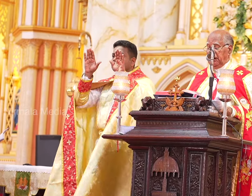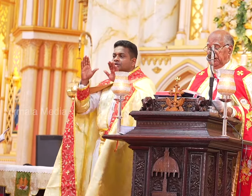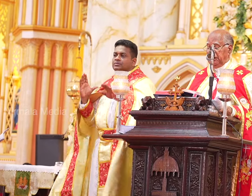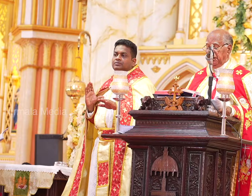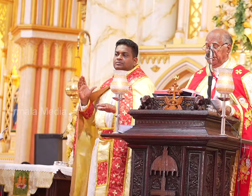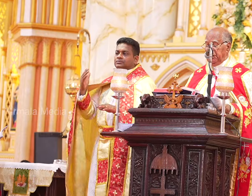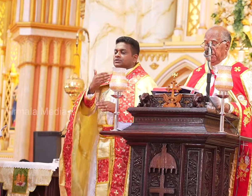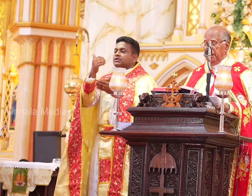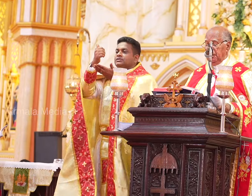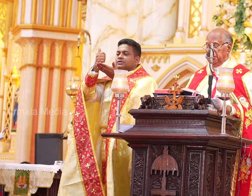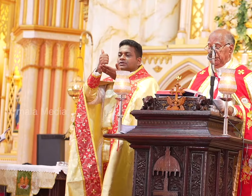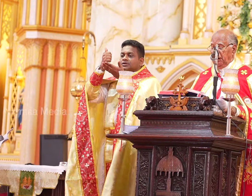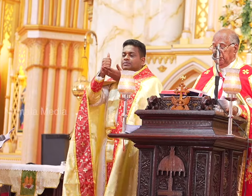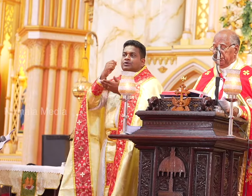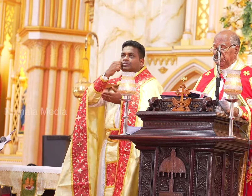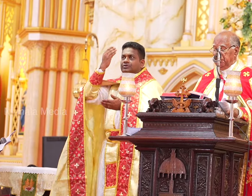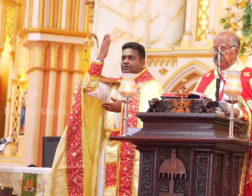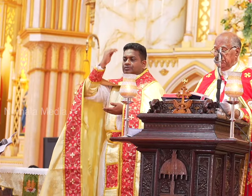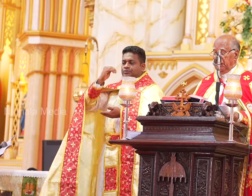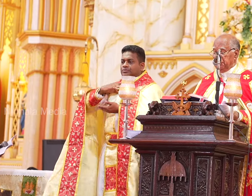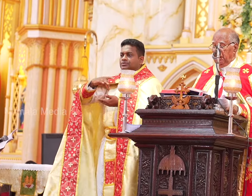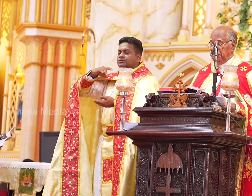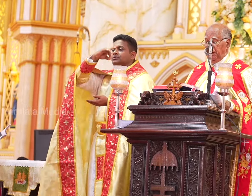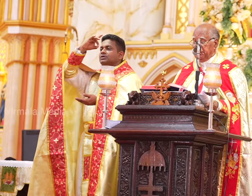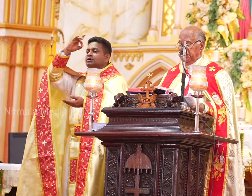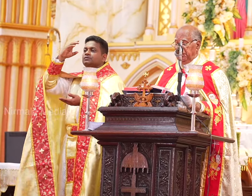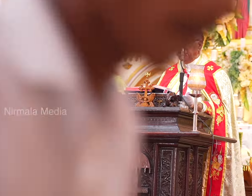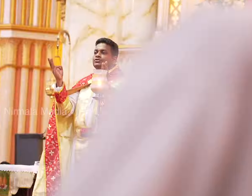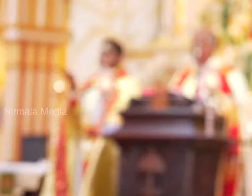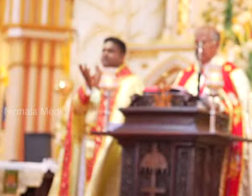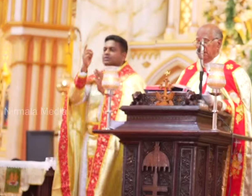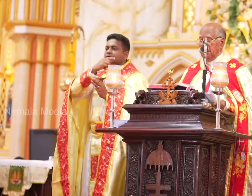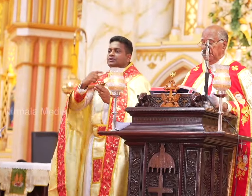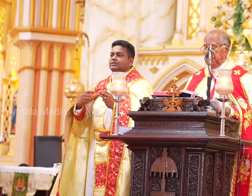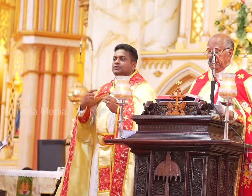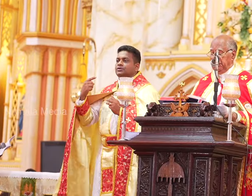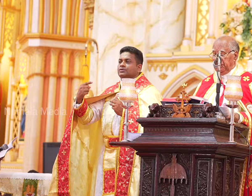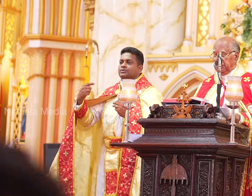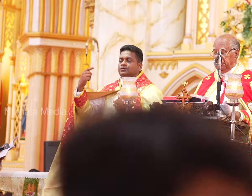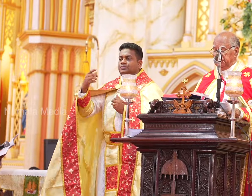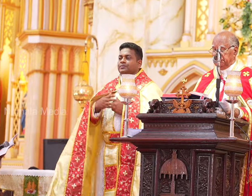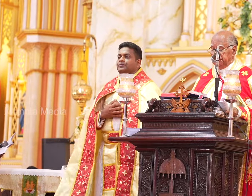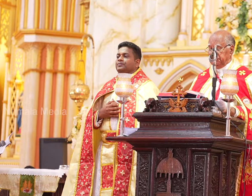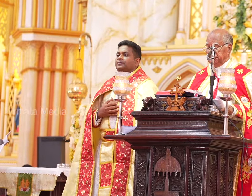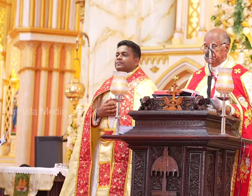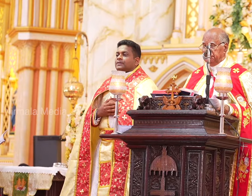ഞങ്ങളെ സഹായിക്കണമേ. പിതാവും പുത്രനും പരിശുദ്ധാത്മാവുമായ സർവേശ്വര